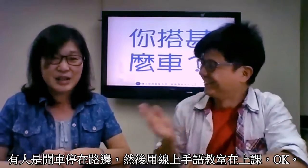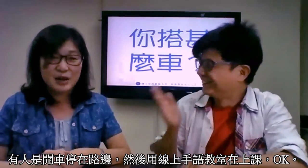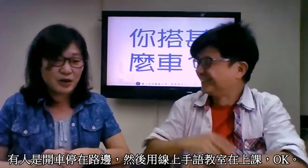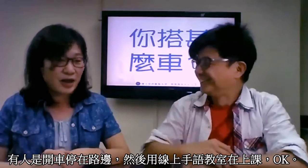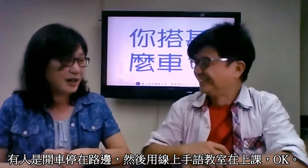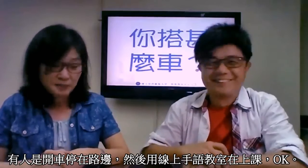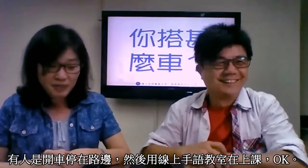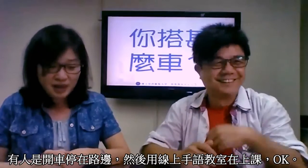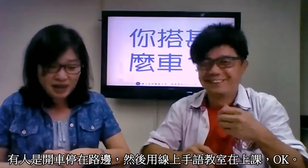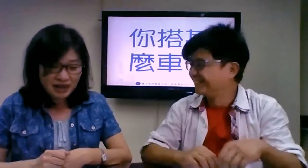OK，